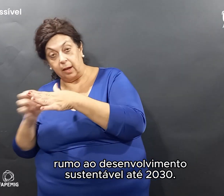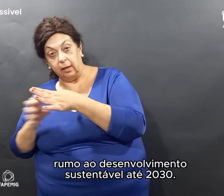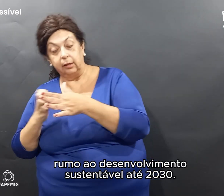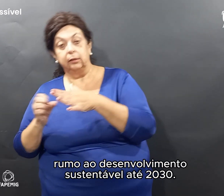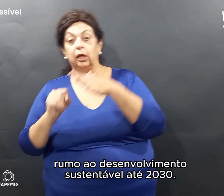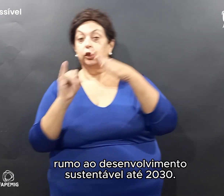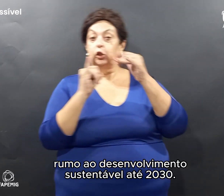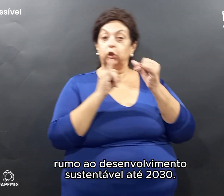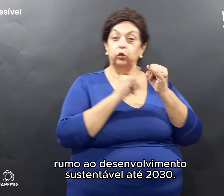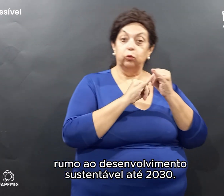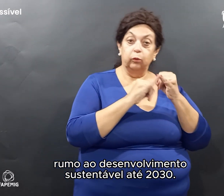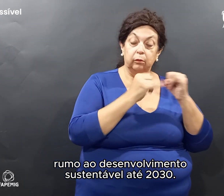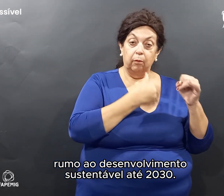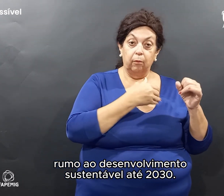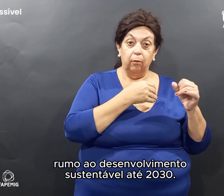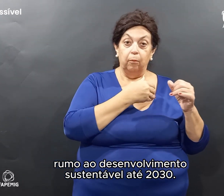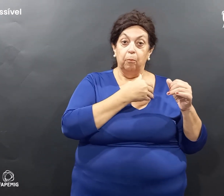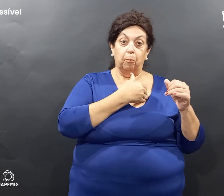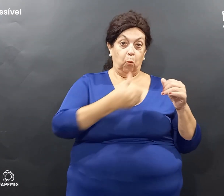desenvolvimento sustentável até 2030.